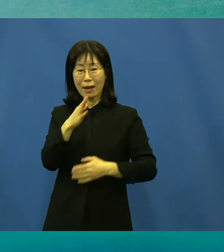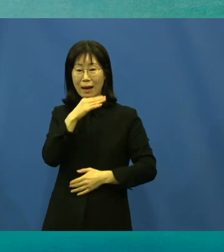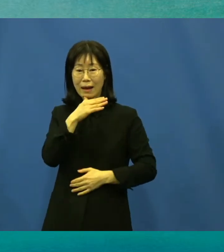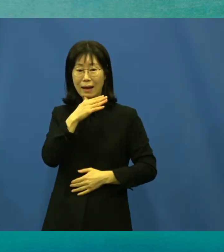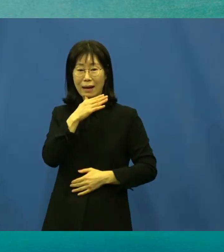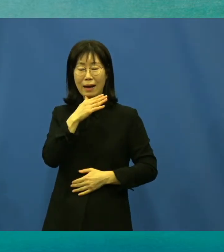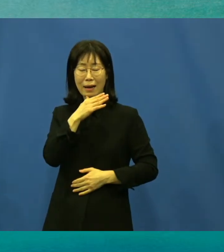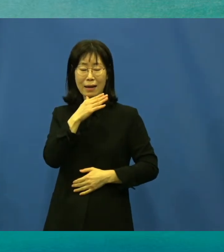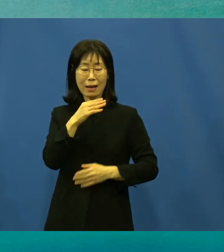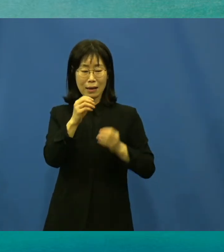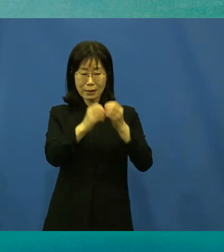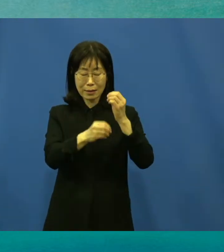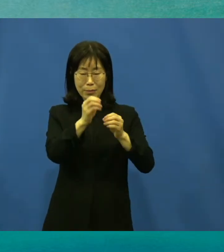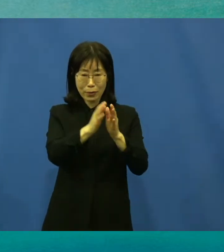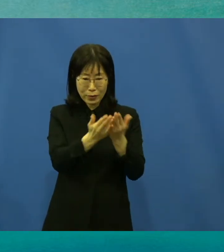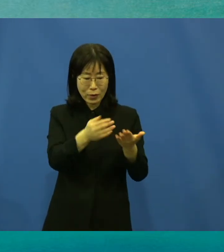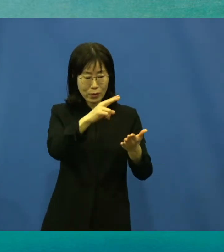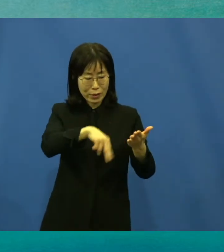않습니다.